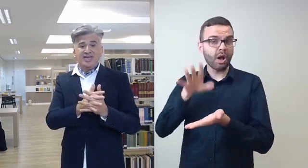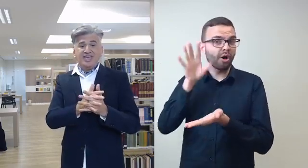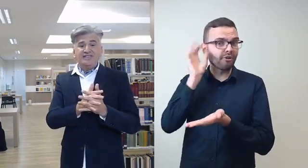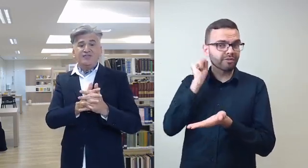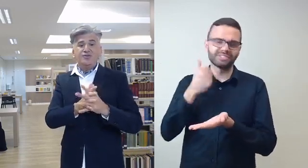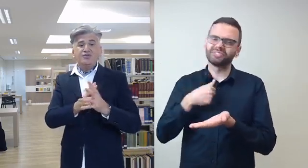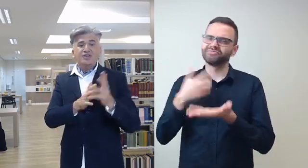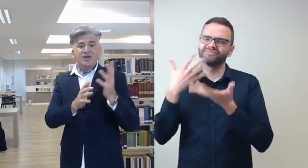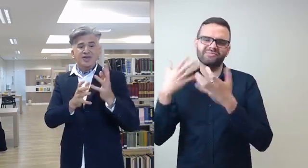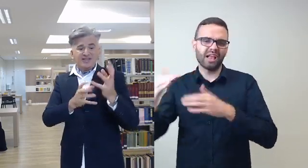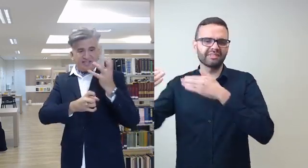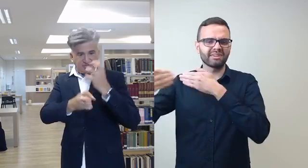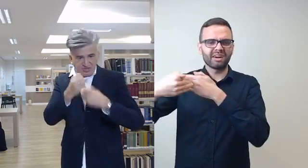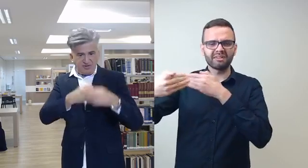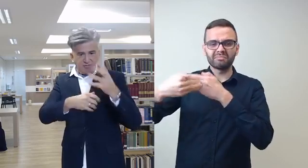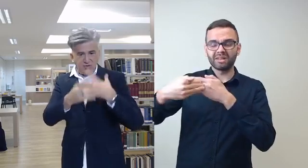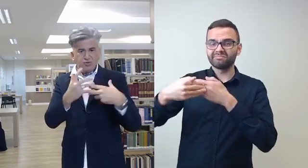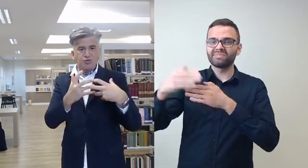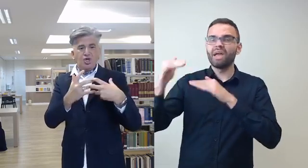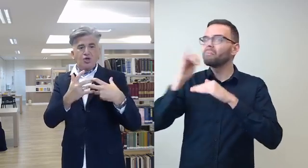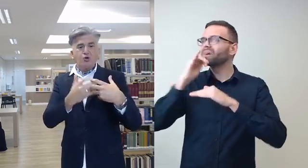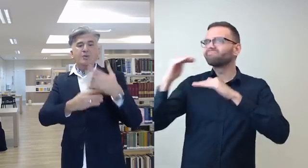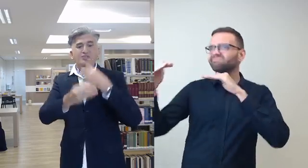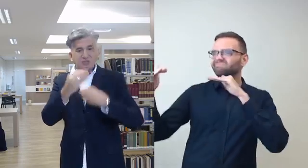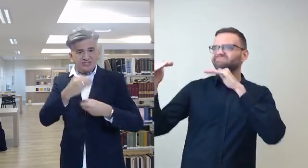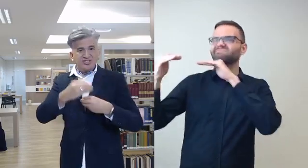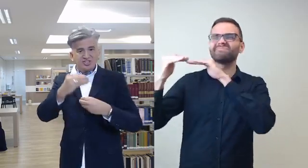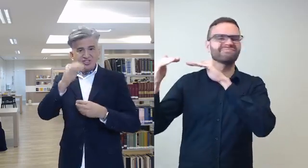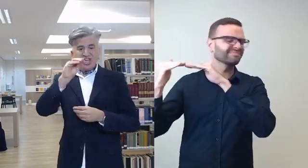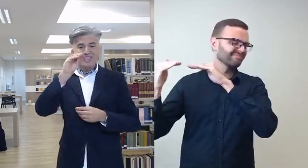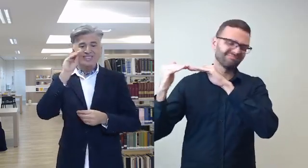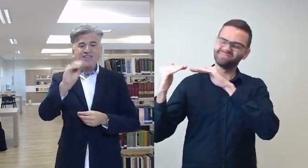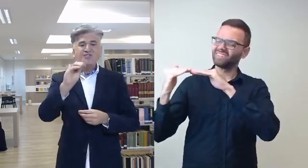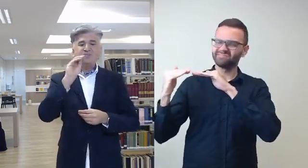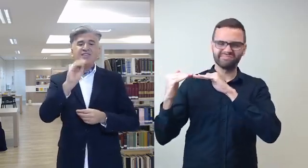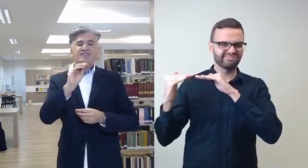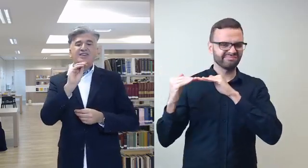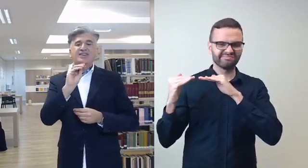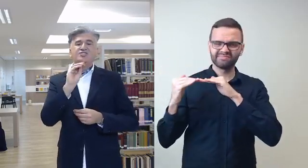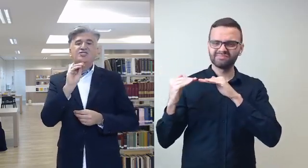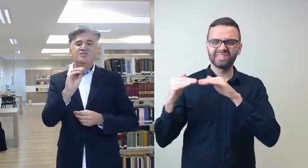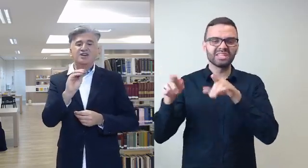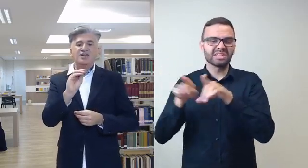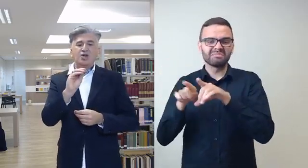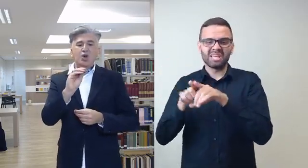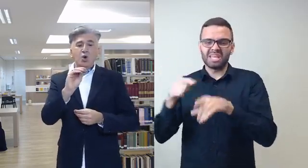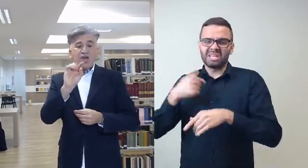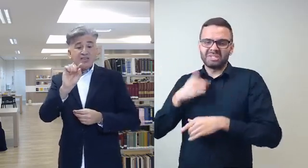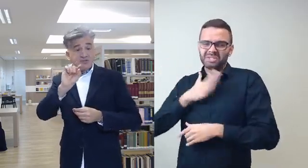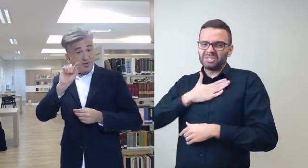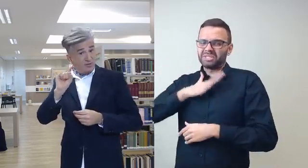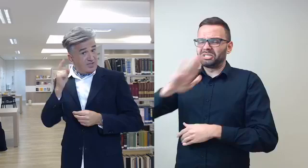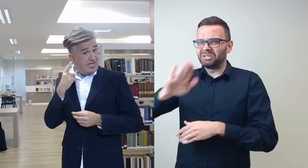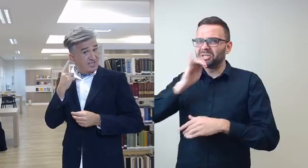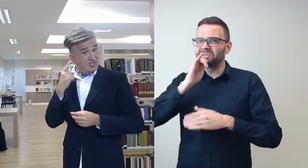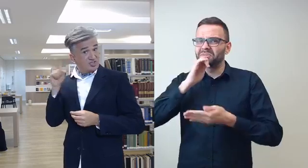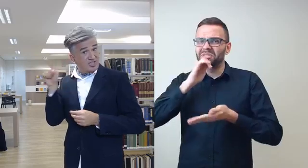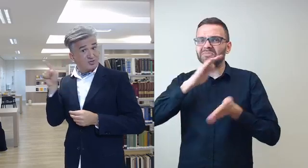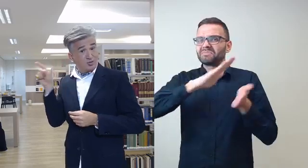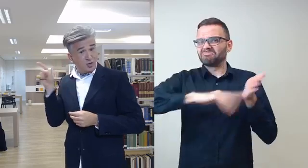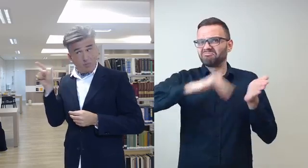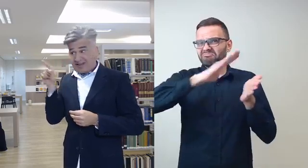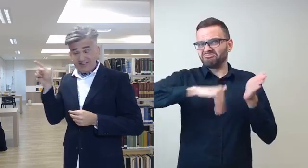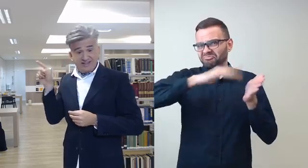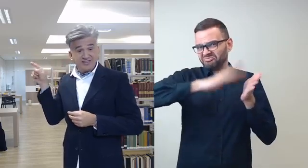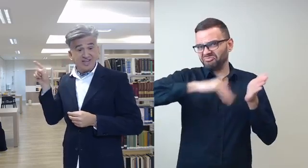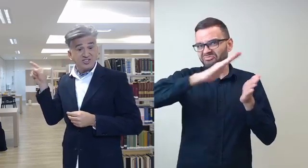né? Esse filtro, então, ele se ativa muito com pessoas que a gente já teve experiência negativa ou a respeito de quem a gente já